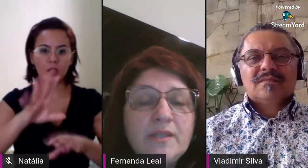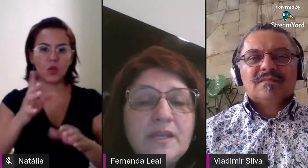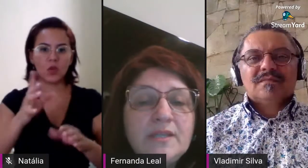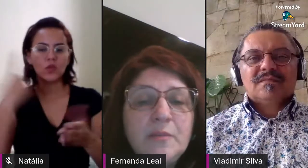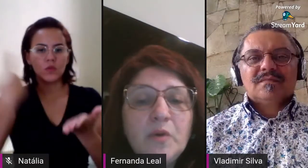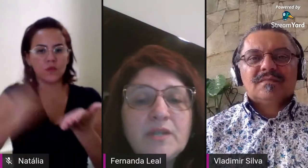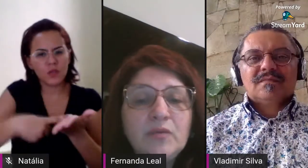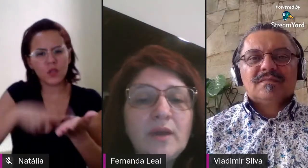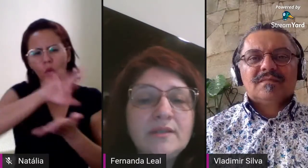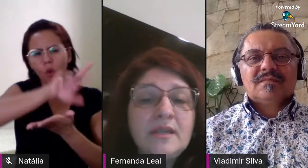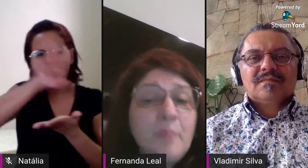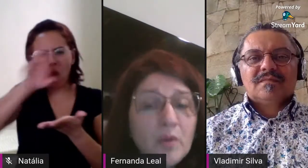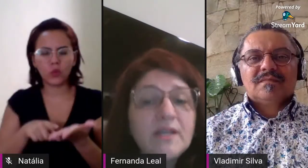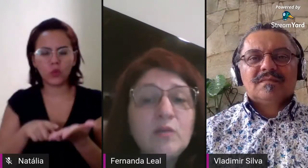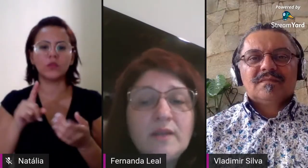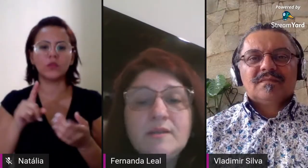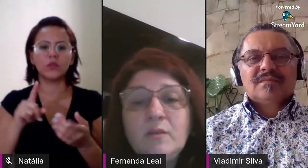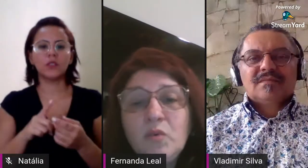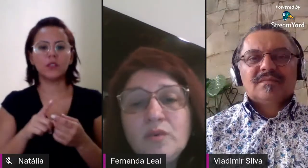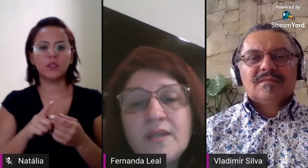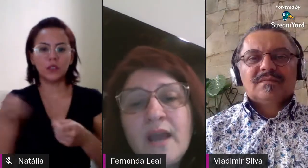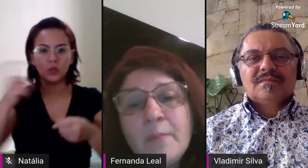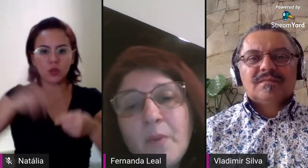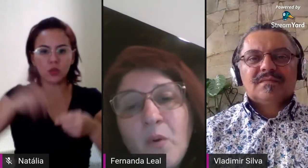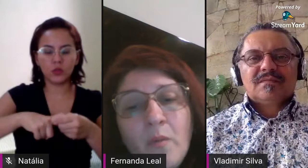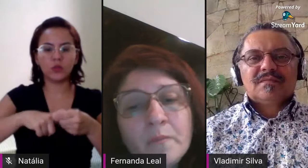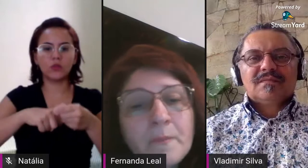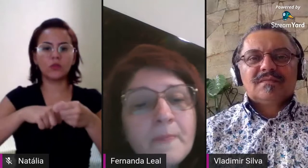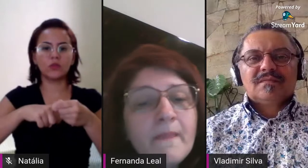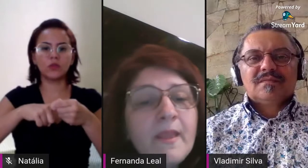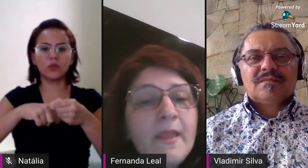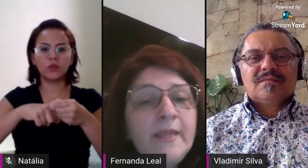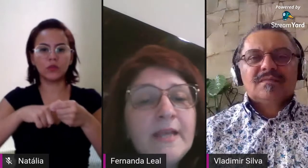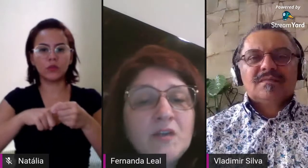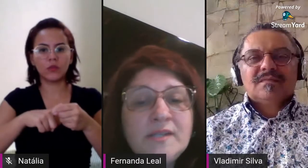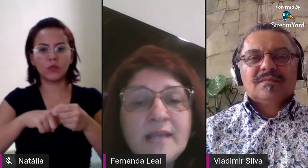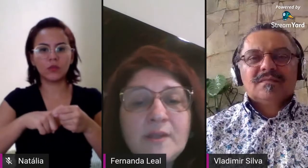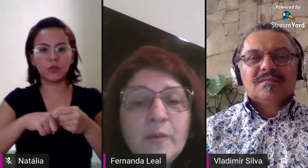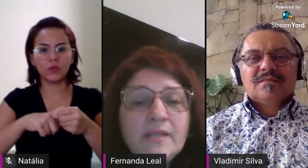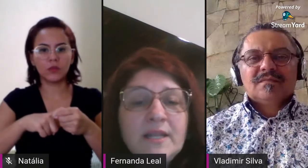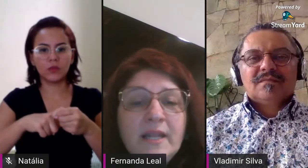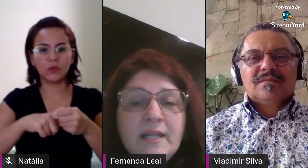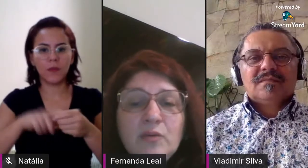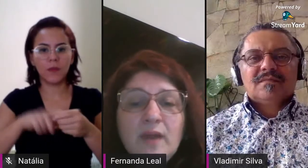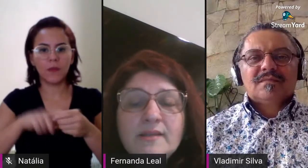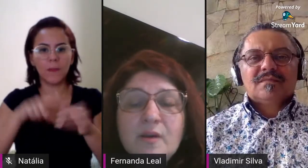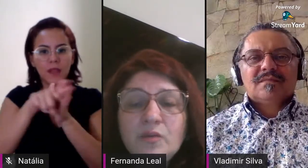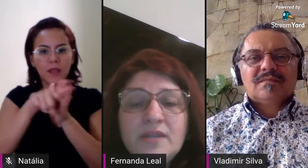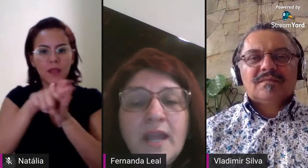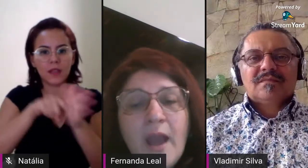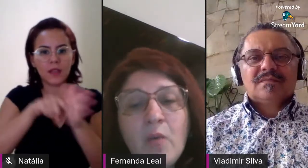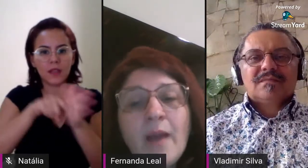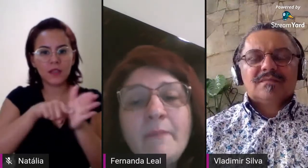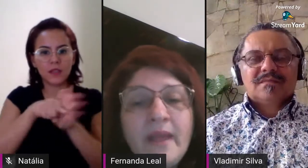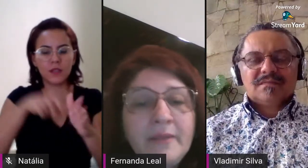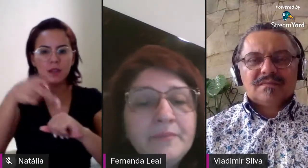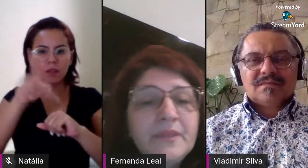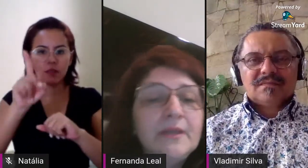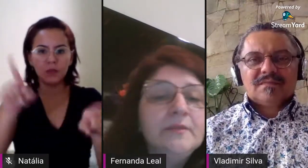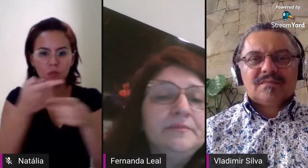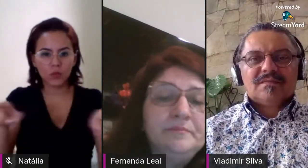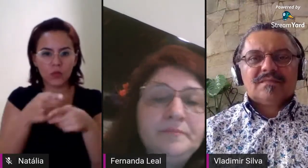de Pesquisa de Pós-Graduação em Música, a ANPOM, e da Associação Brasileira de Educação Musical, a